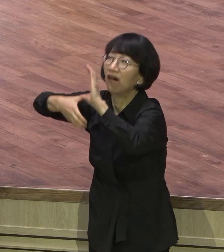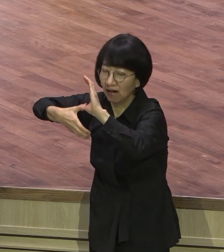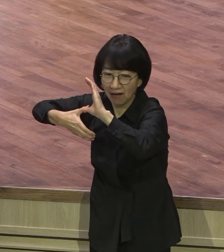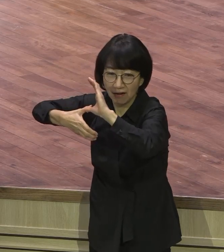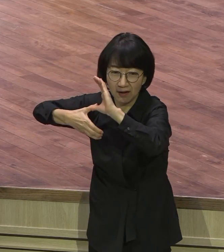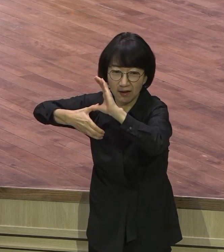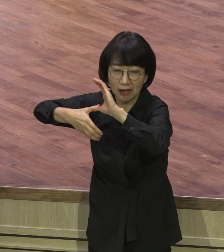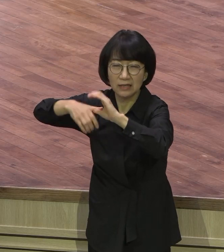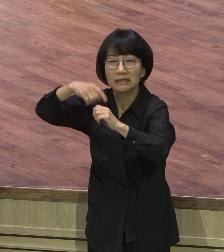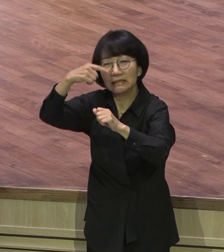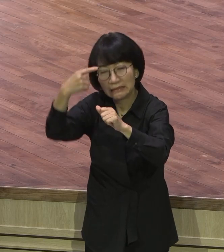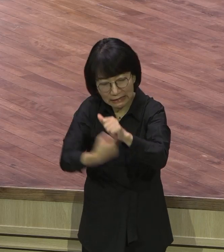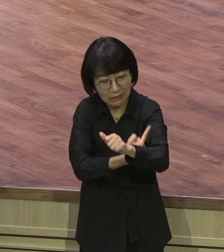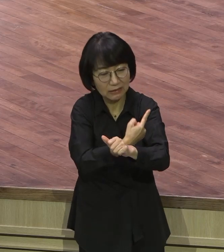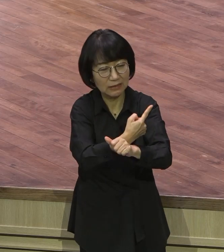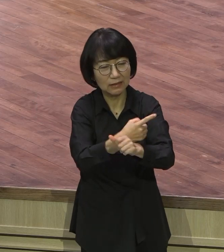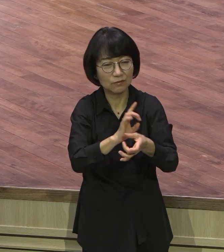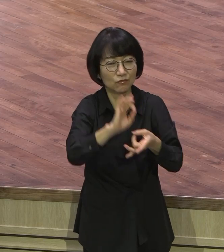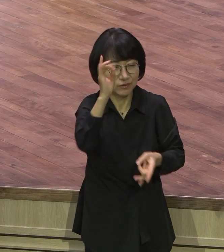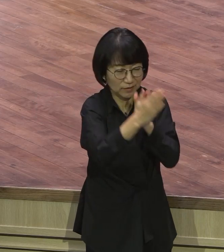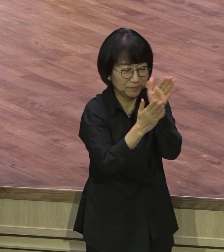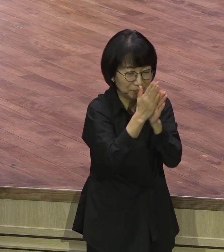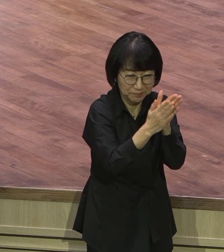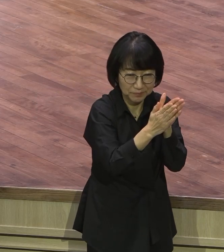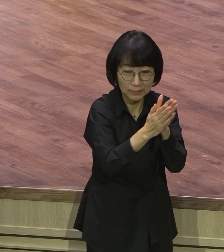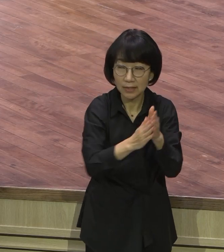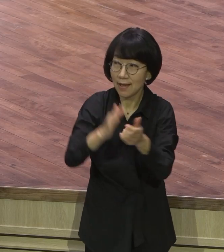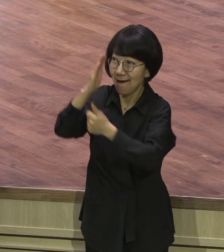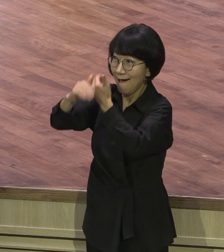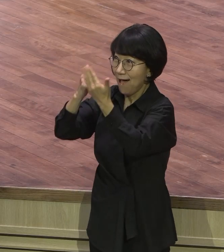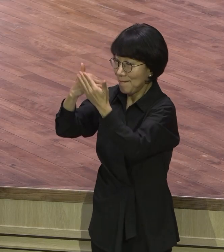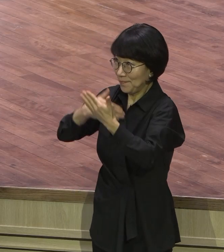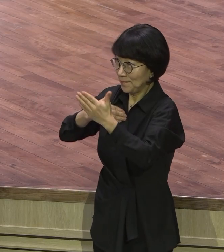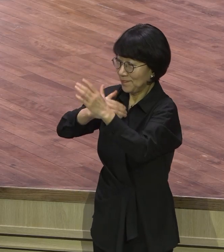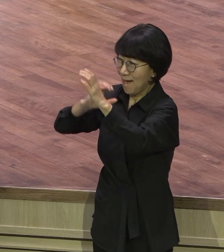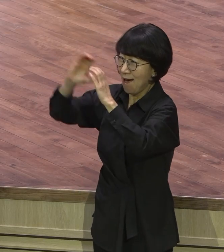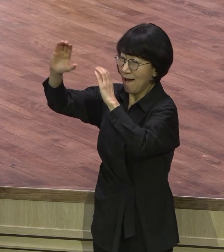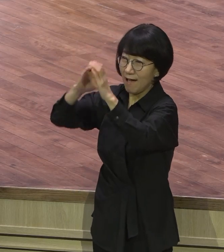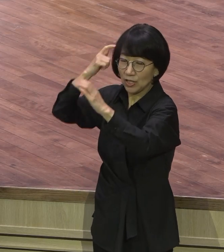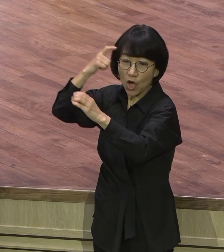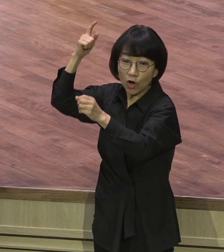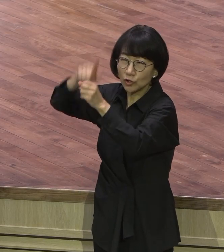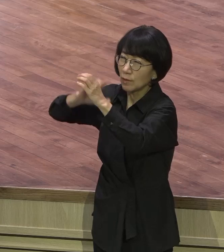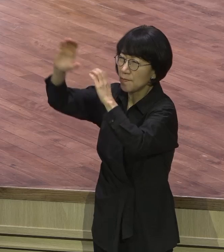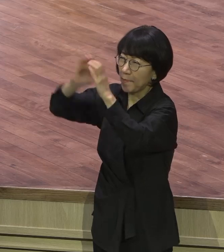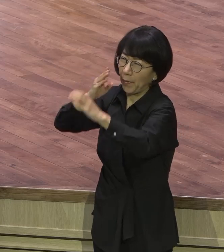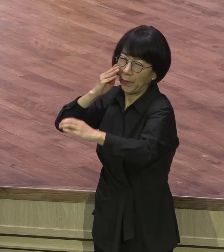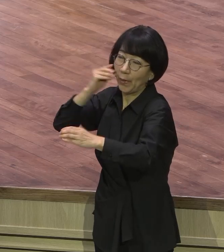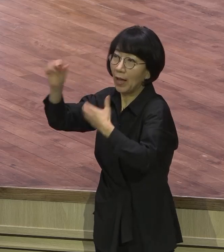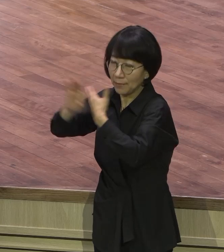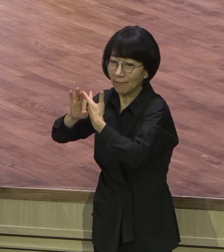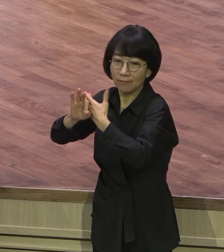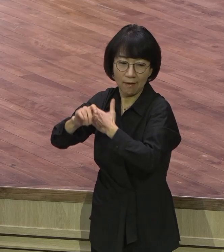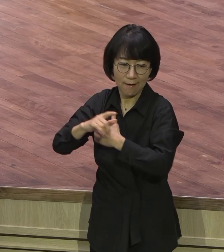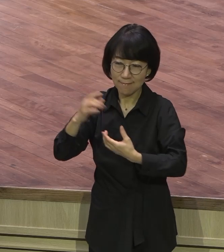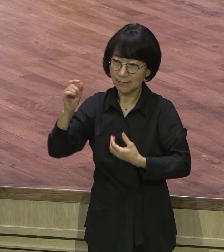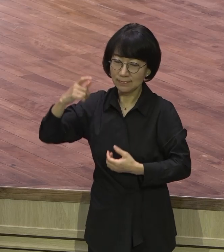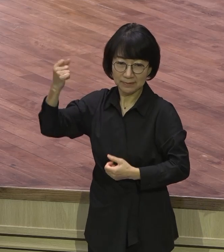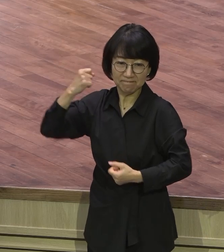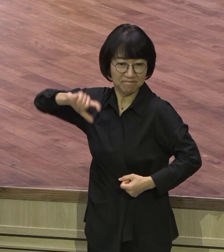하나님과 나와 지금 영적 소통이 되고 있냐 안 되고 있냐? 이스라엘 백성들은요. 하나님과 소통이 아니에요. 완전